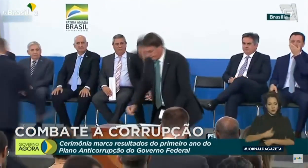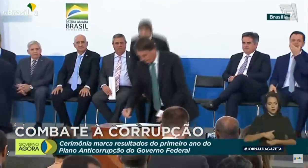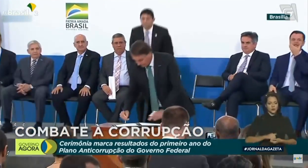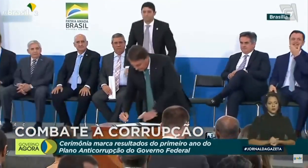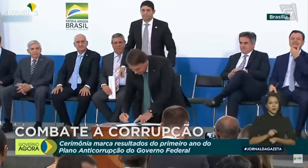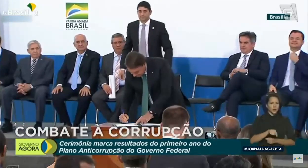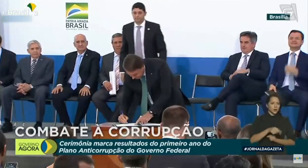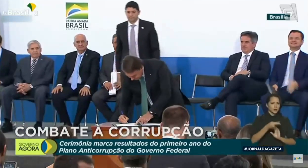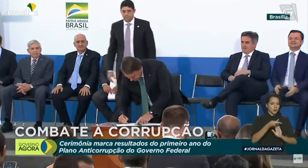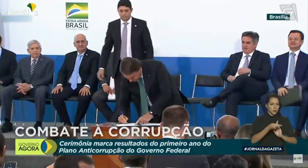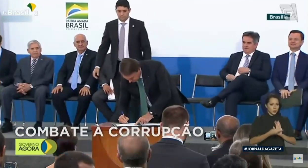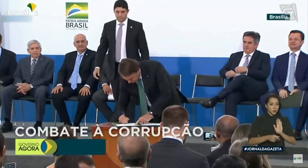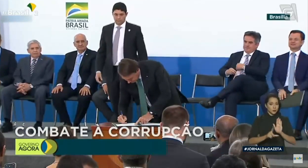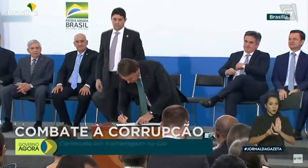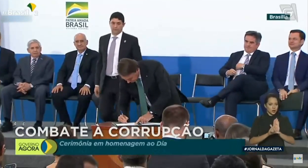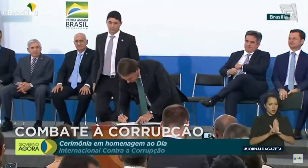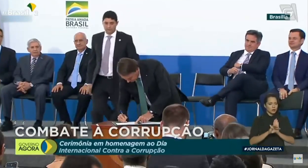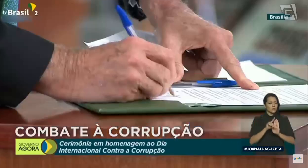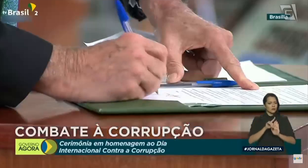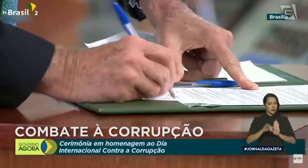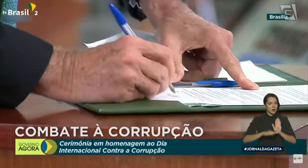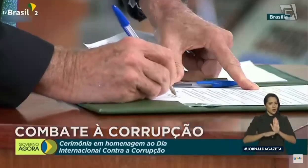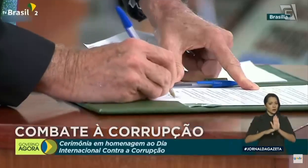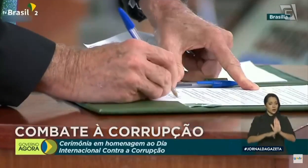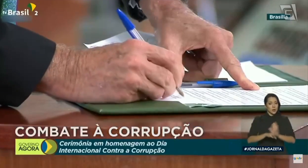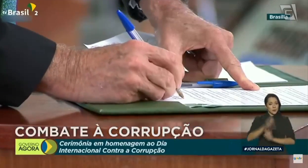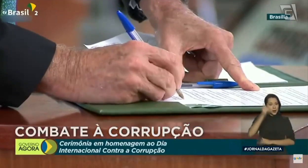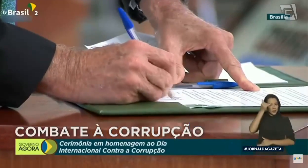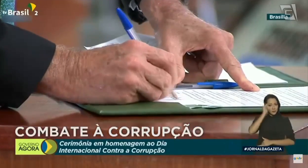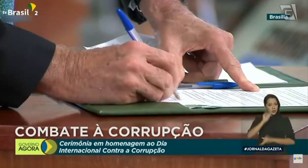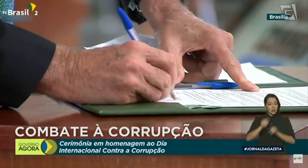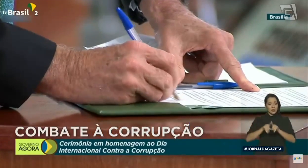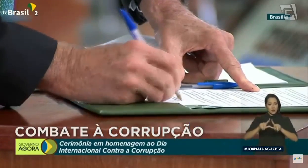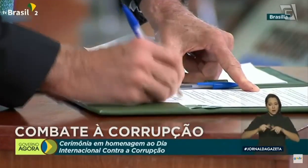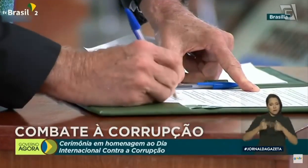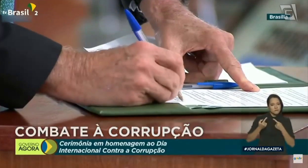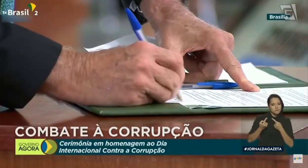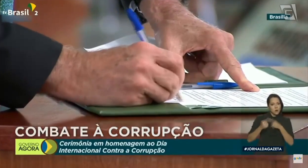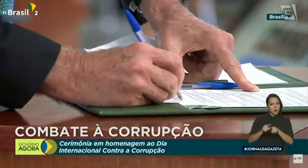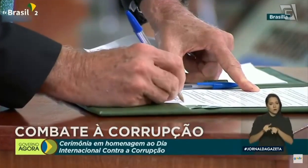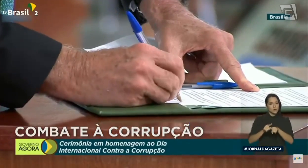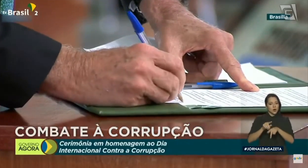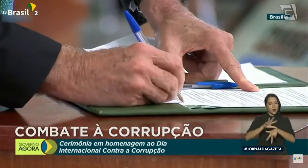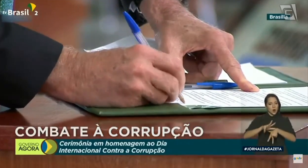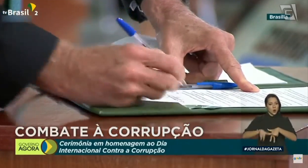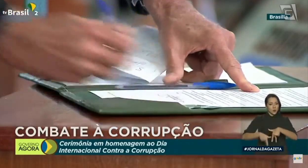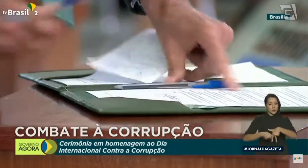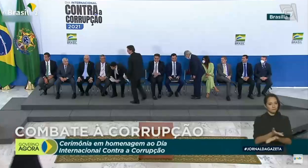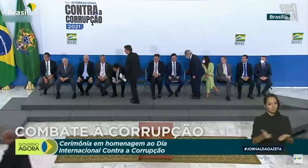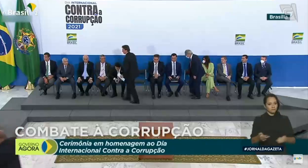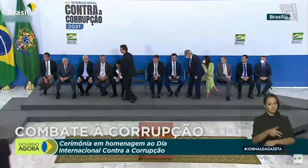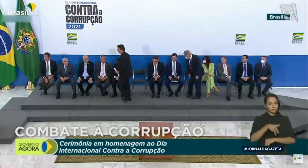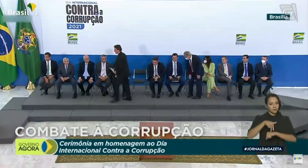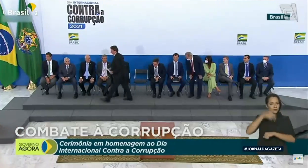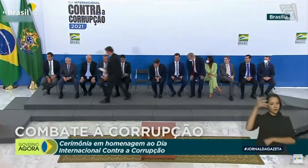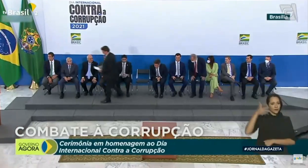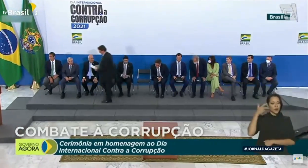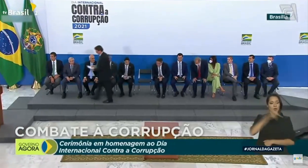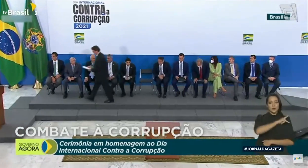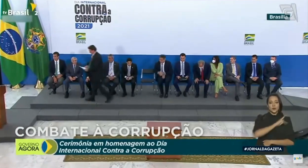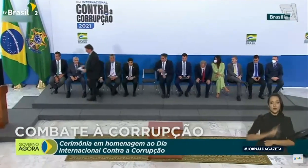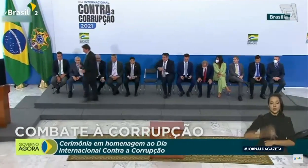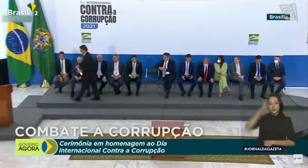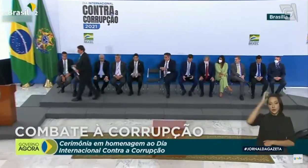entre elas uma que foi encaminhada ao congresso fica em regulamento ao Lobby que a representação privada de interesses junto a gente os